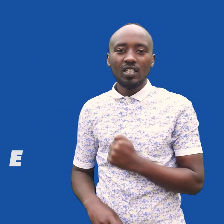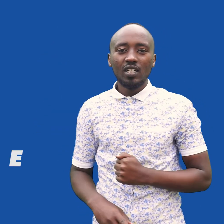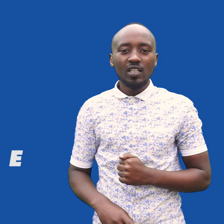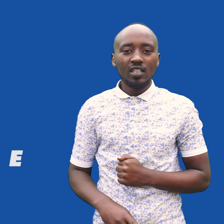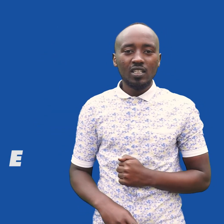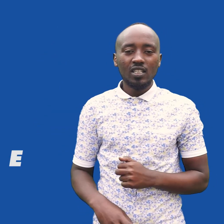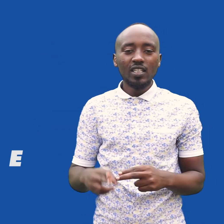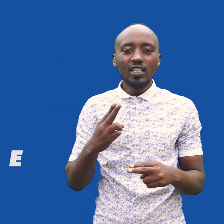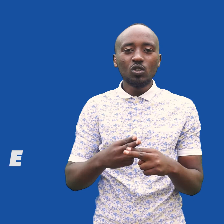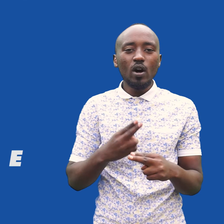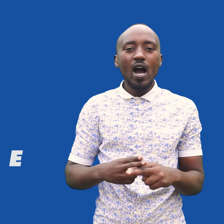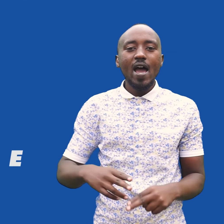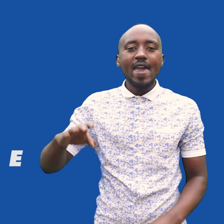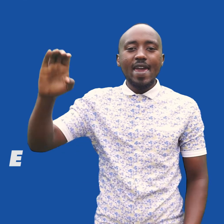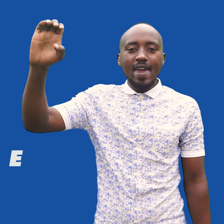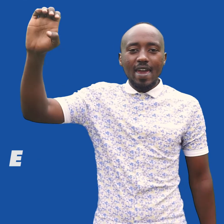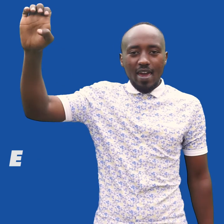Gatana, ni yit kwa, e.